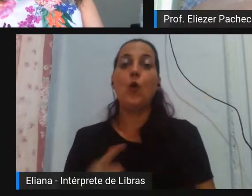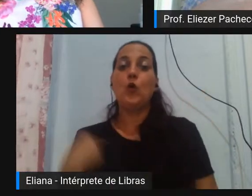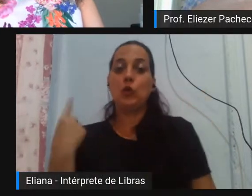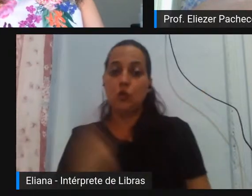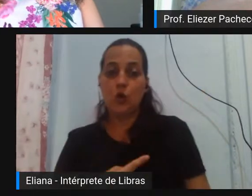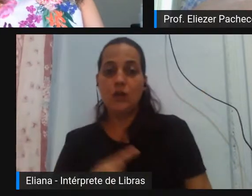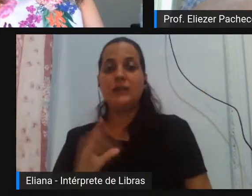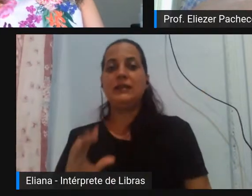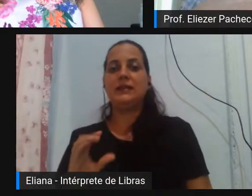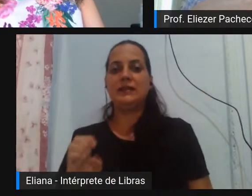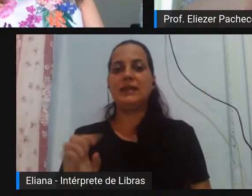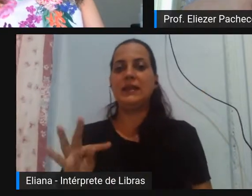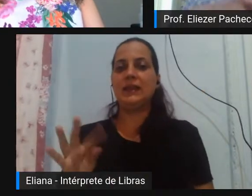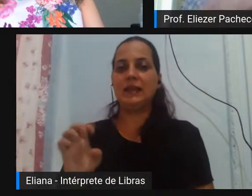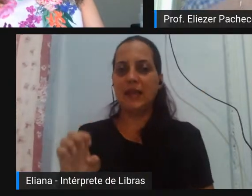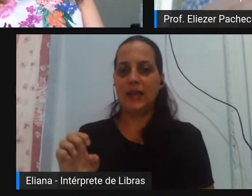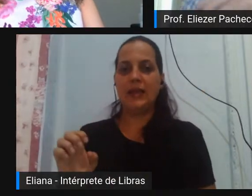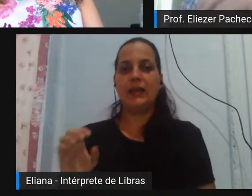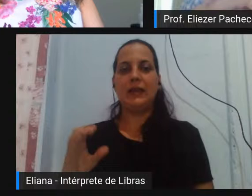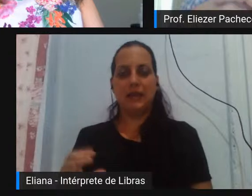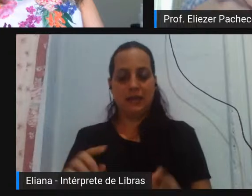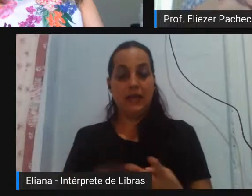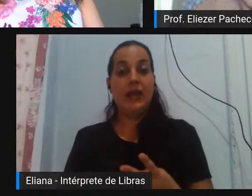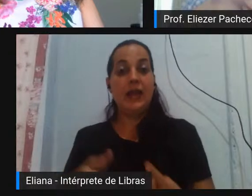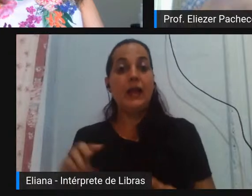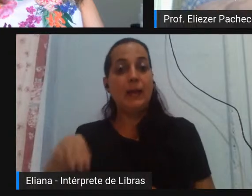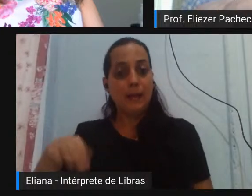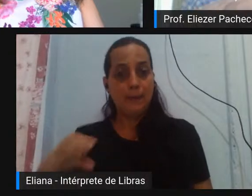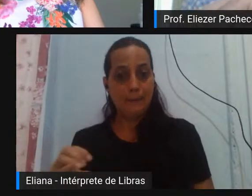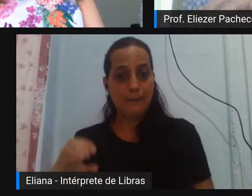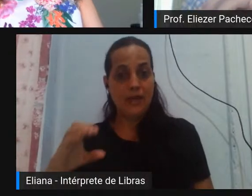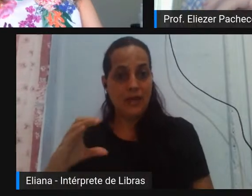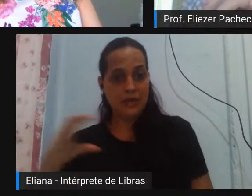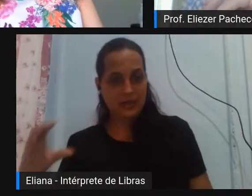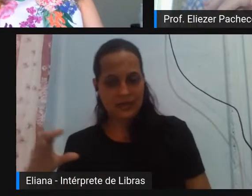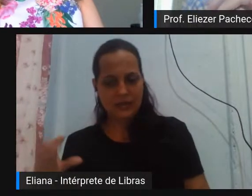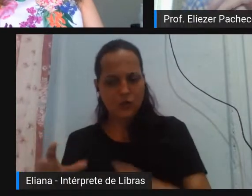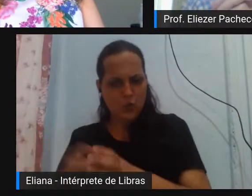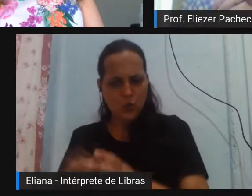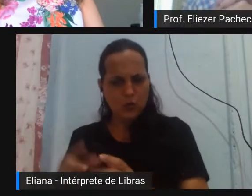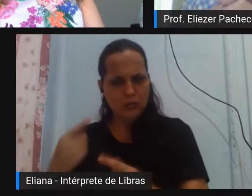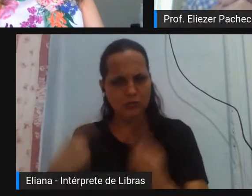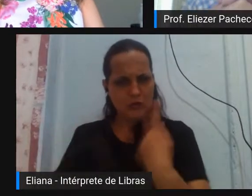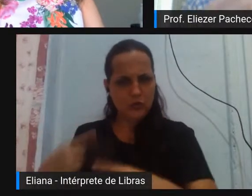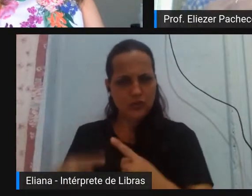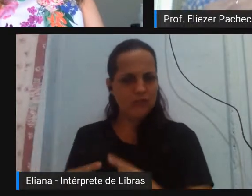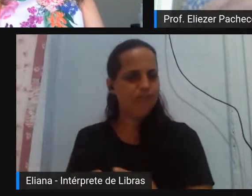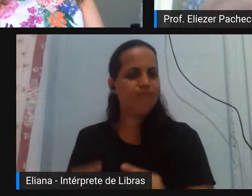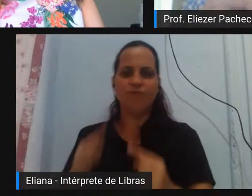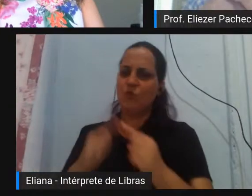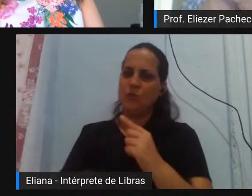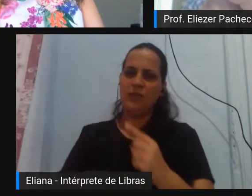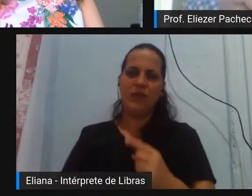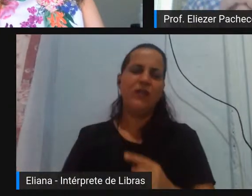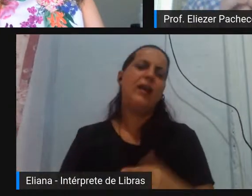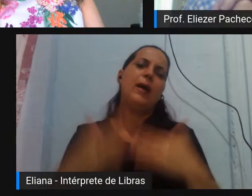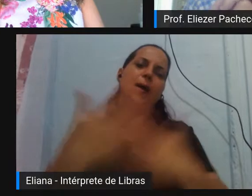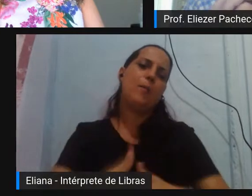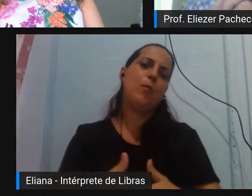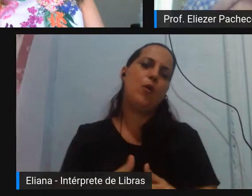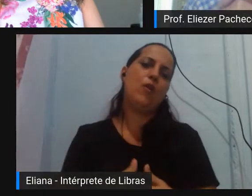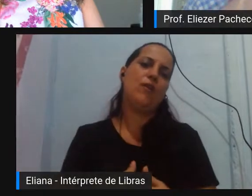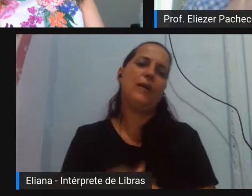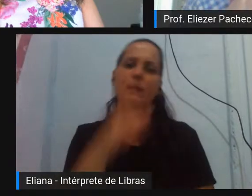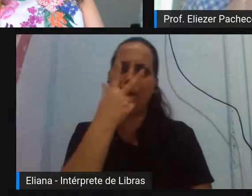no MEC, nós éramos contra exame de seleção para alunos. Ele é altamente excludente,